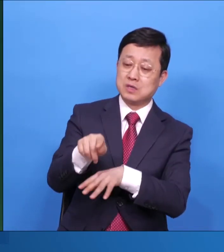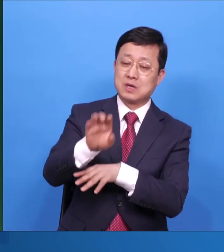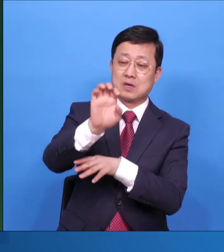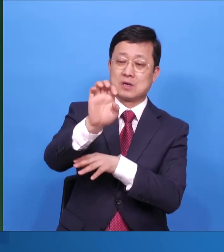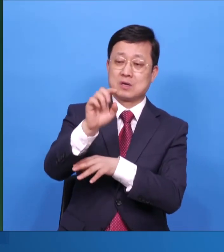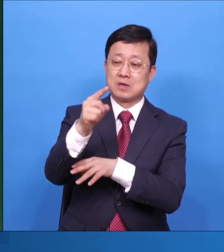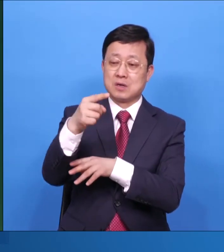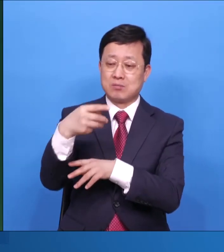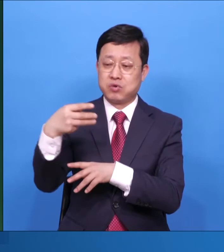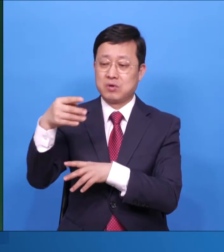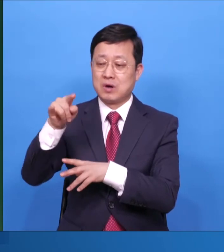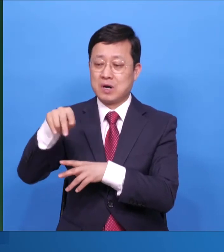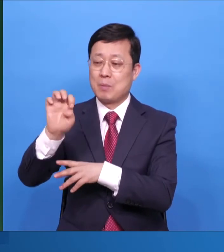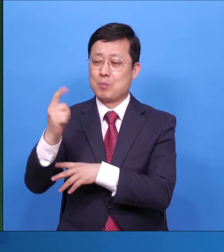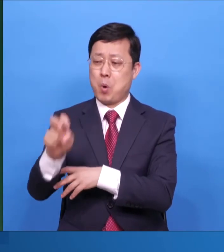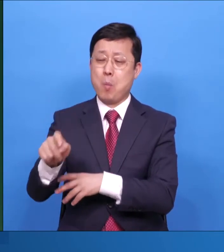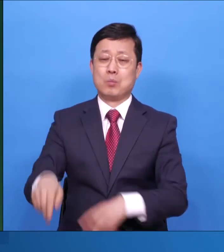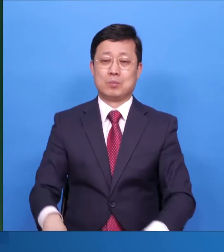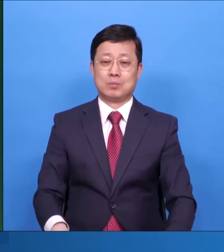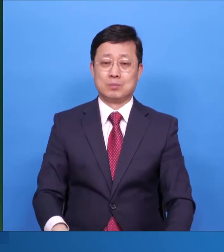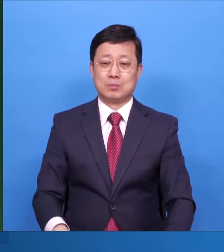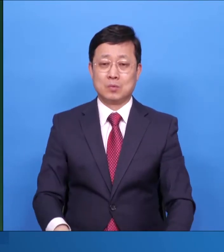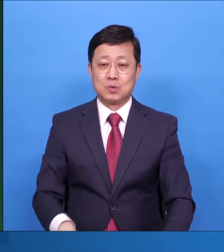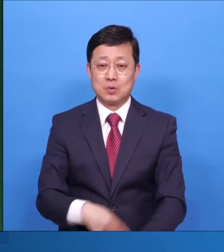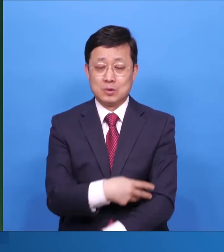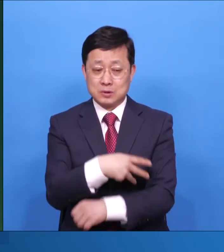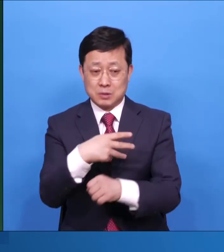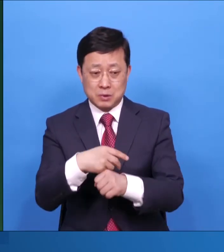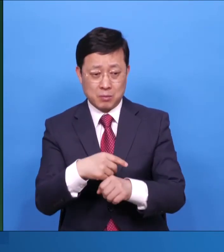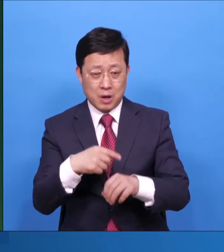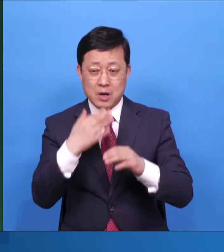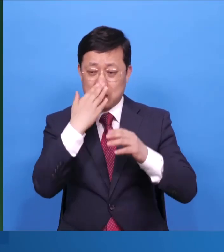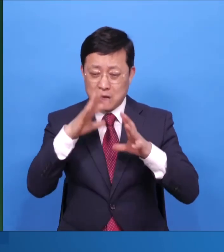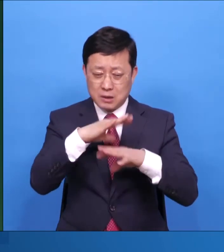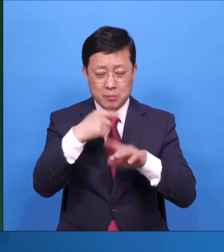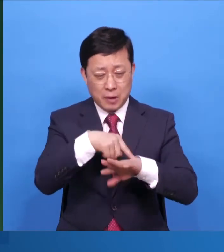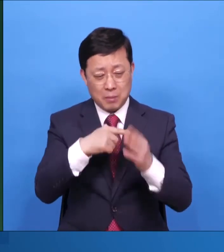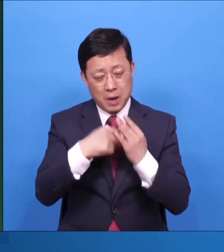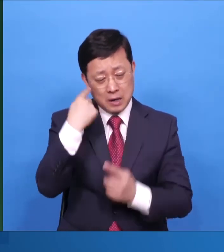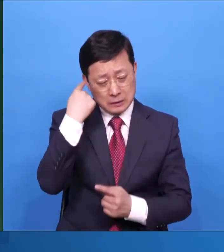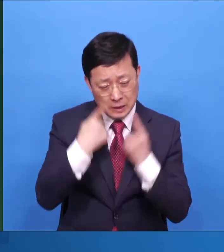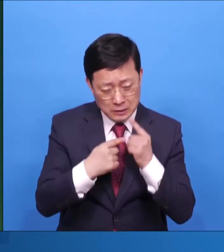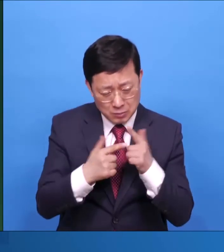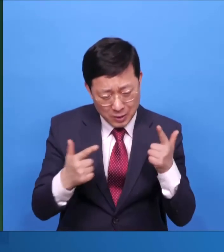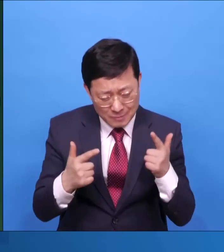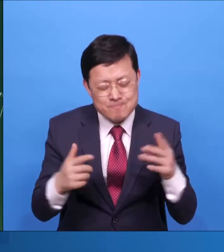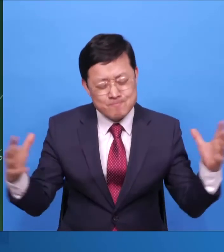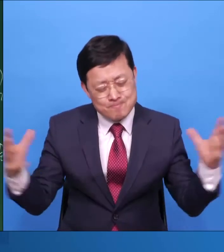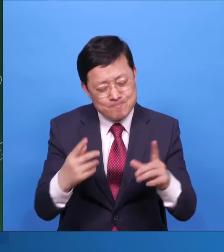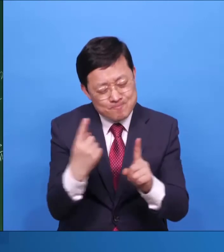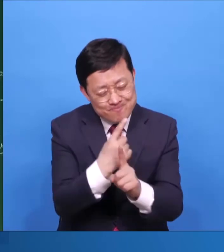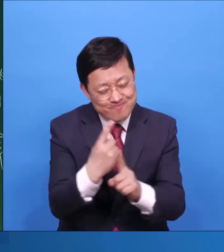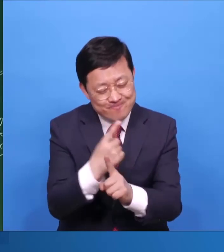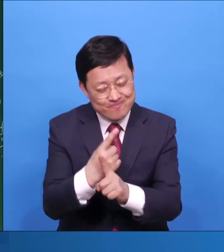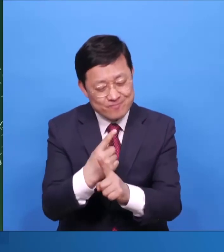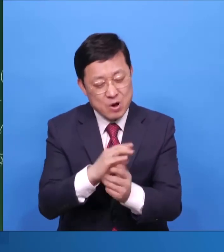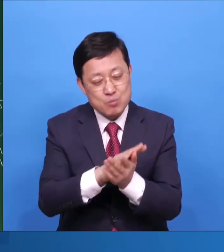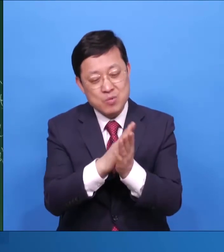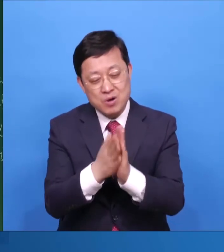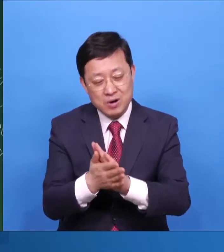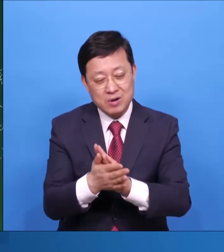있던 영적 문제 너무 많았던 걸 싹 정리하는 겁니다. Esa gran cantidad de problemas espirituales que habían antes los limpió todos por completo.